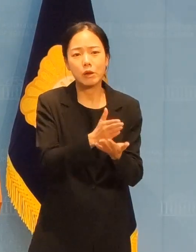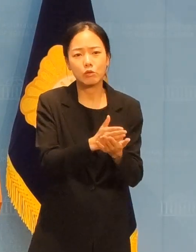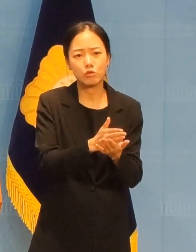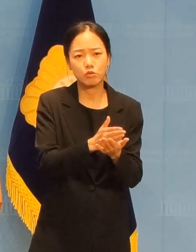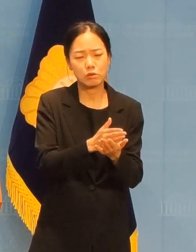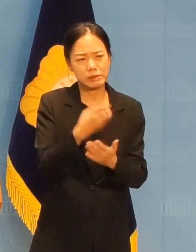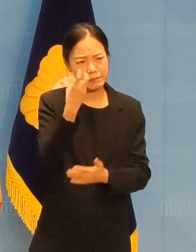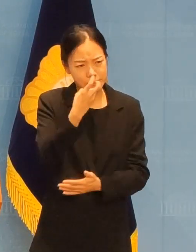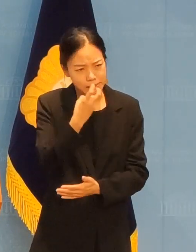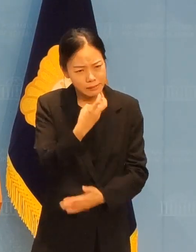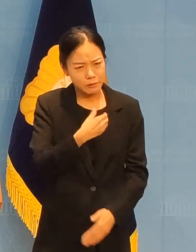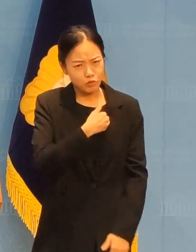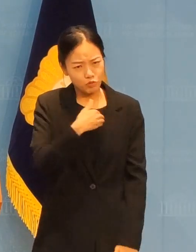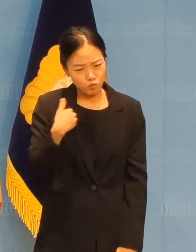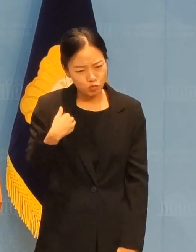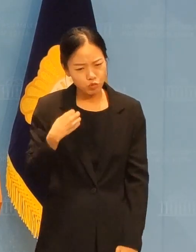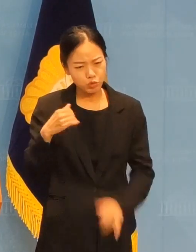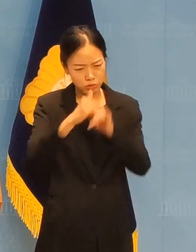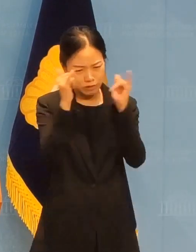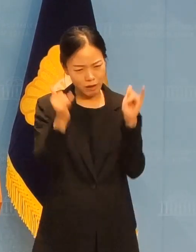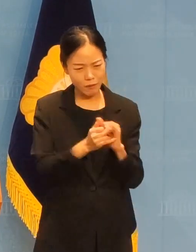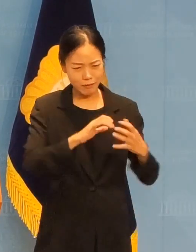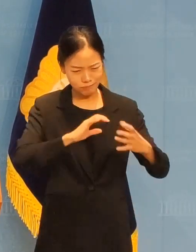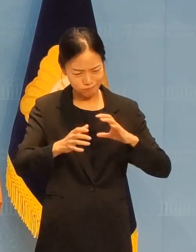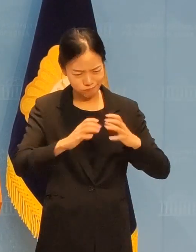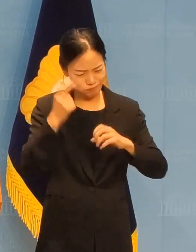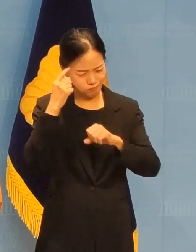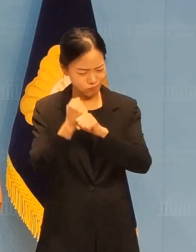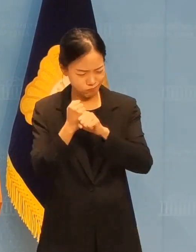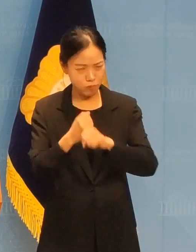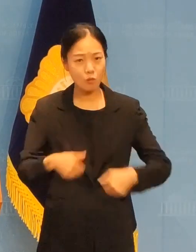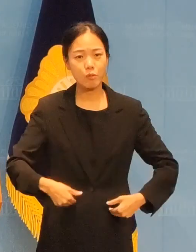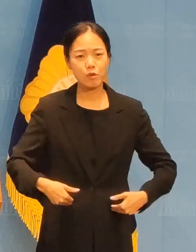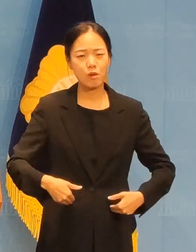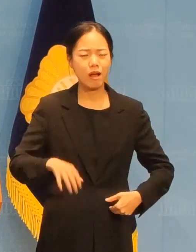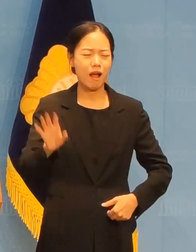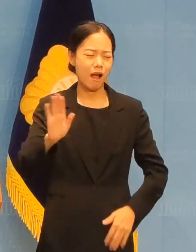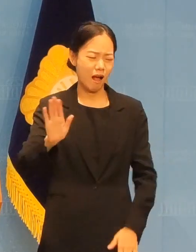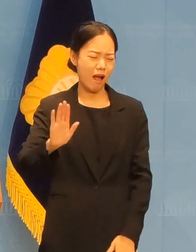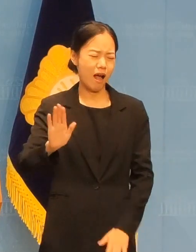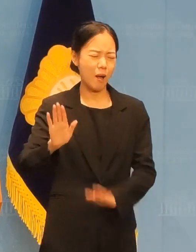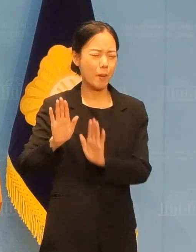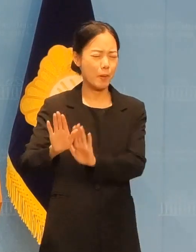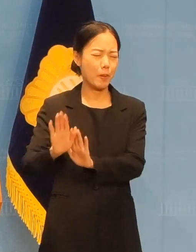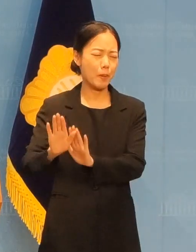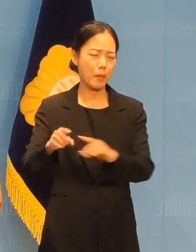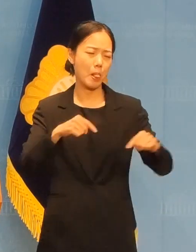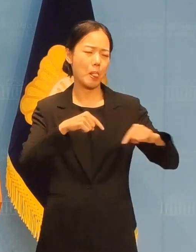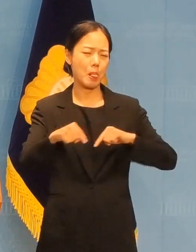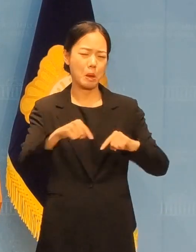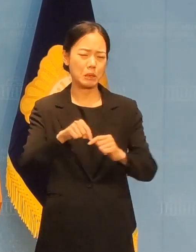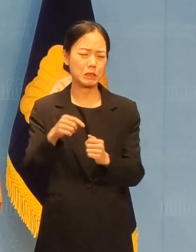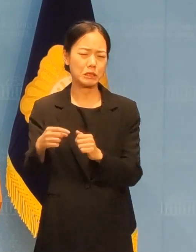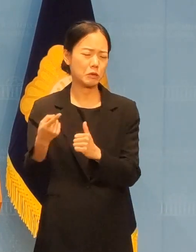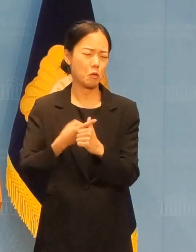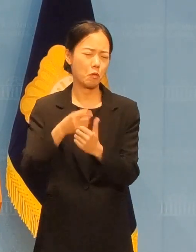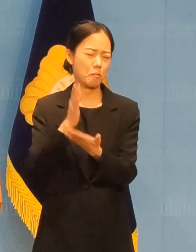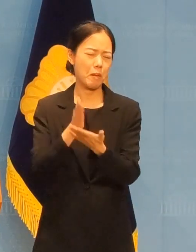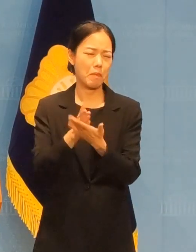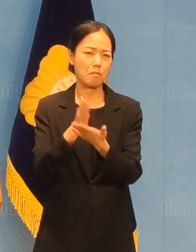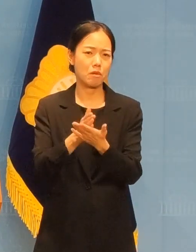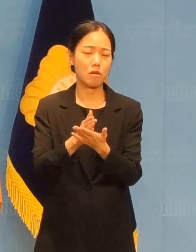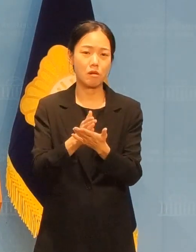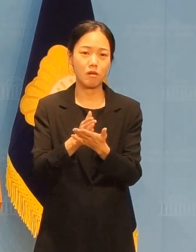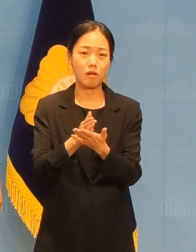사회적 합의였습니다. 그런데도 우려를 모두 정치 공세로 치부하고 문제